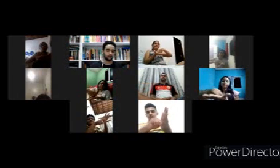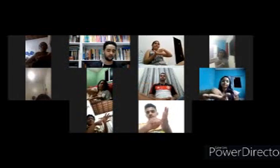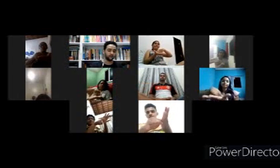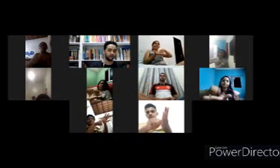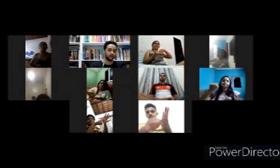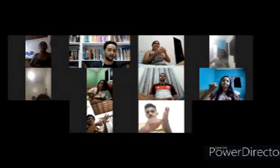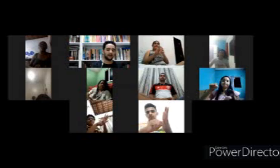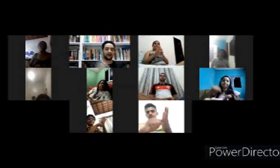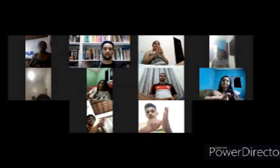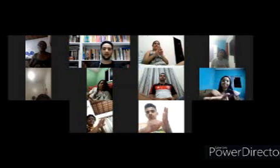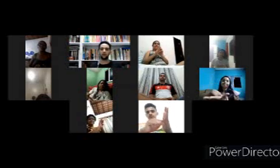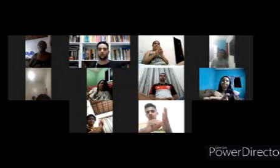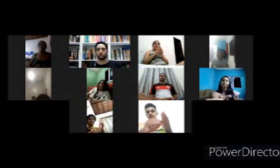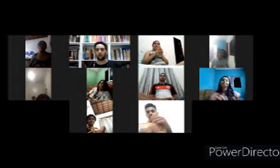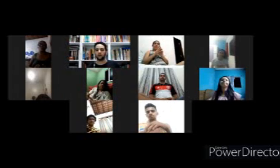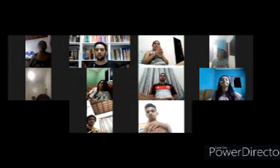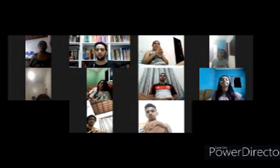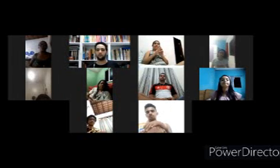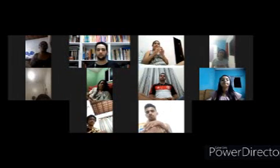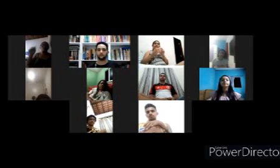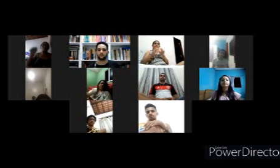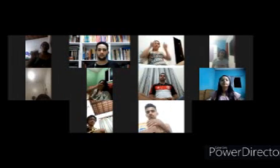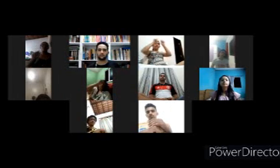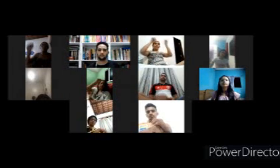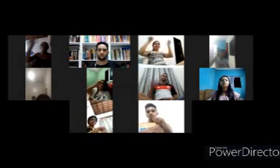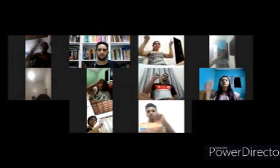Certo. Apagador de quadro.